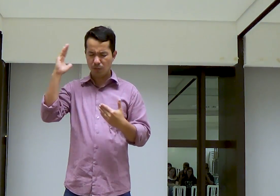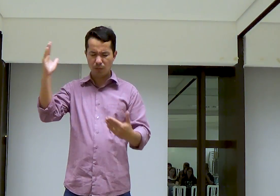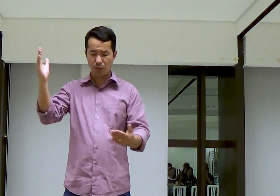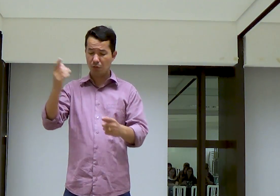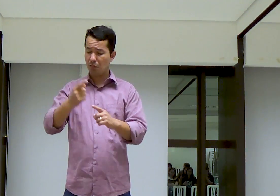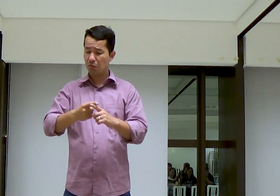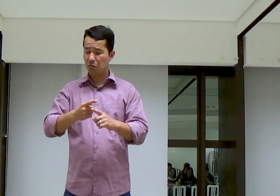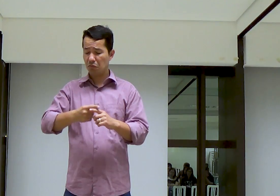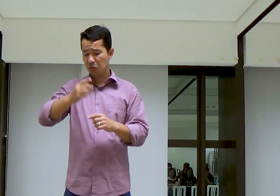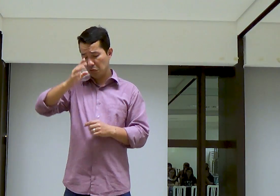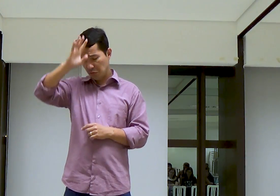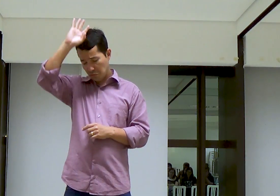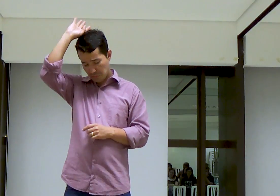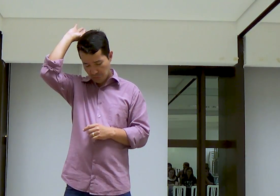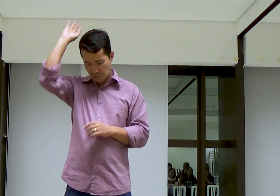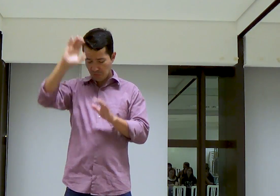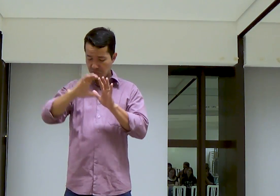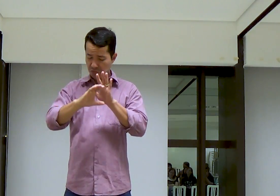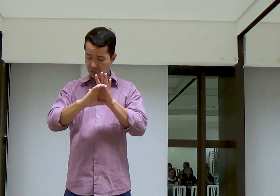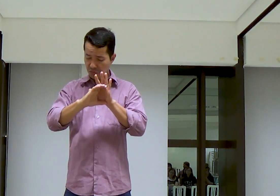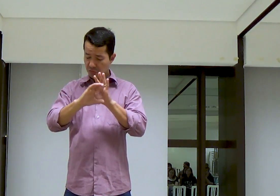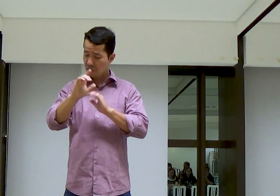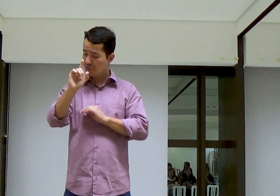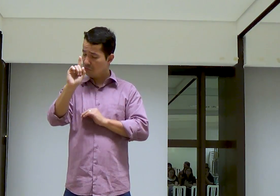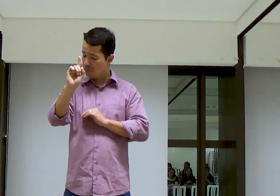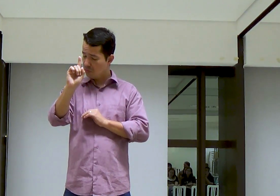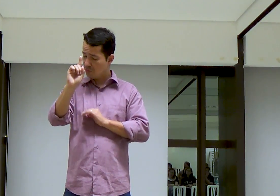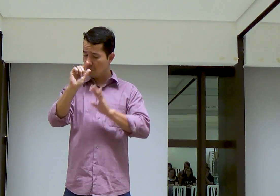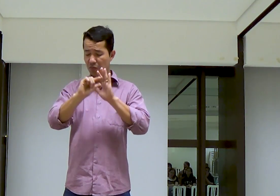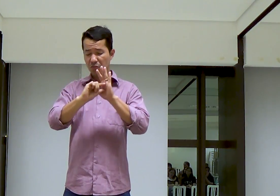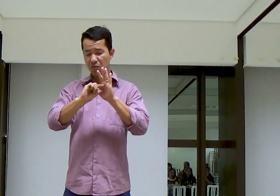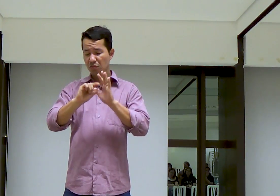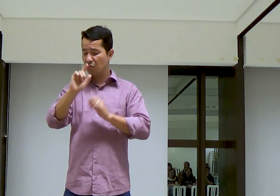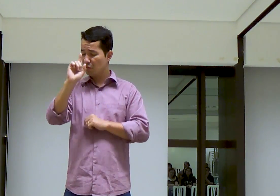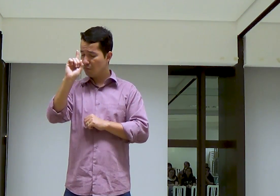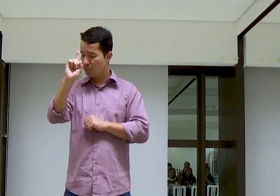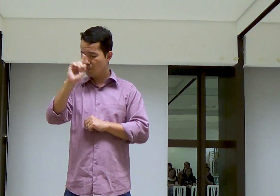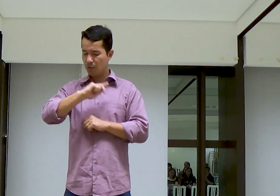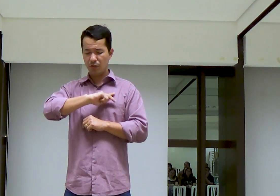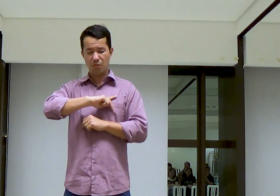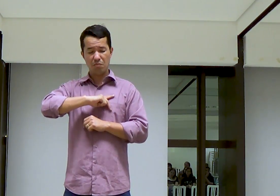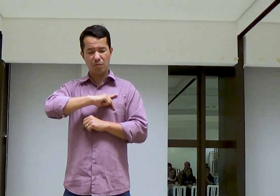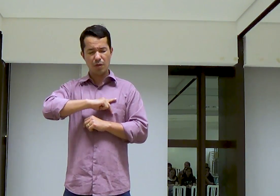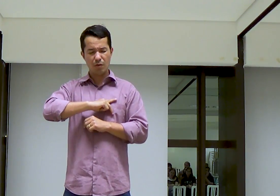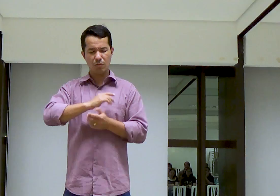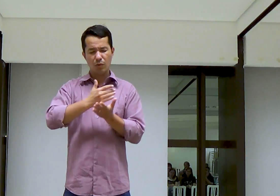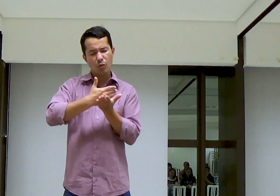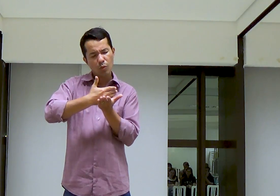Senhor Jesus, eu te agradeço, porque em Romanos, no capítulo 1, versículo 1,